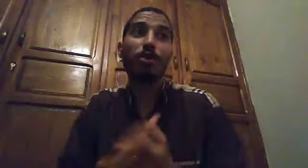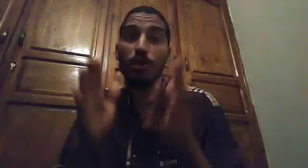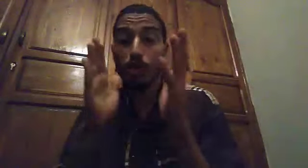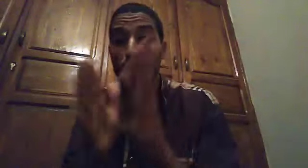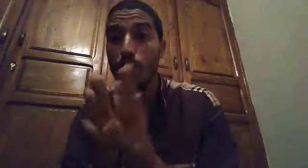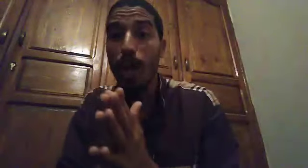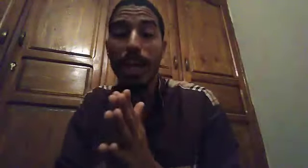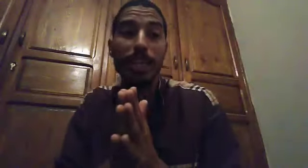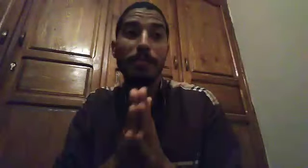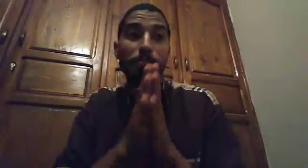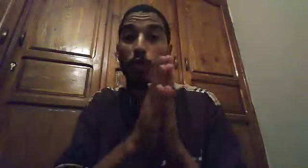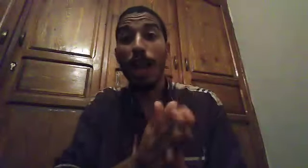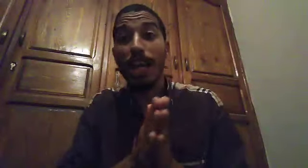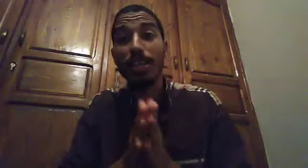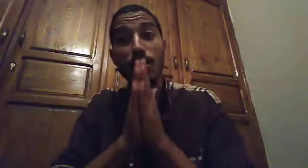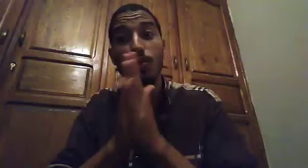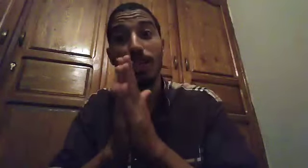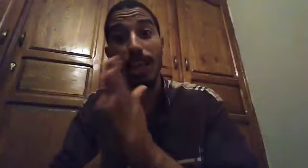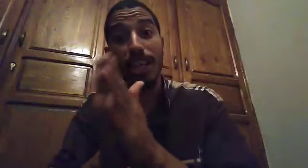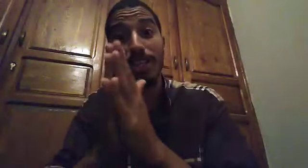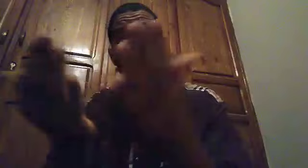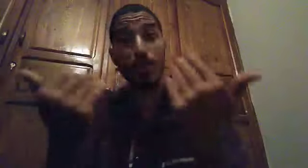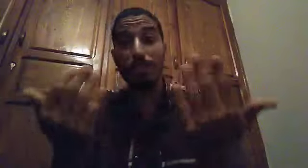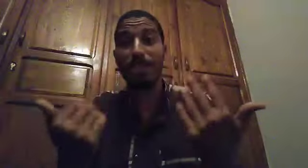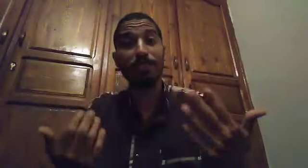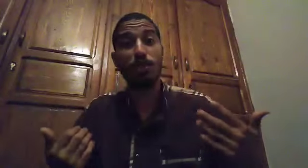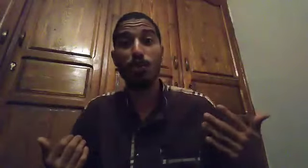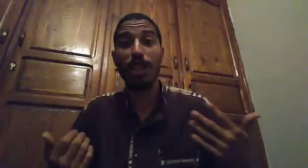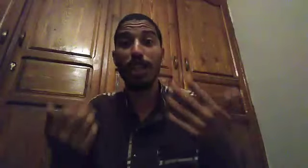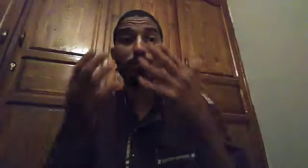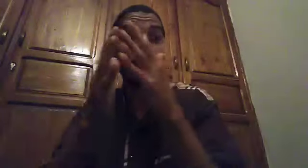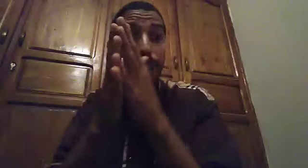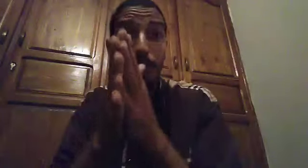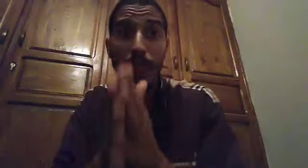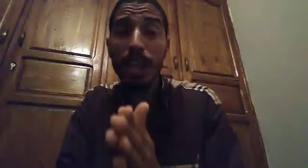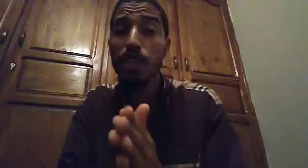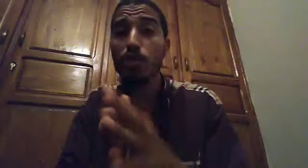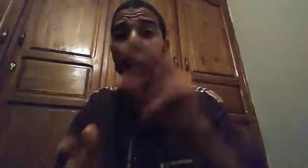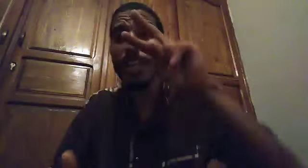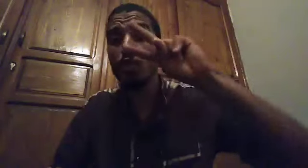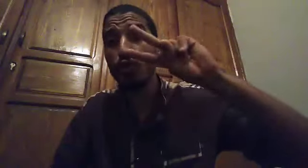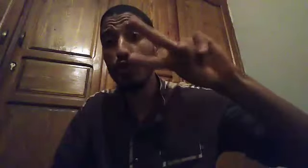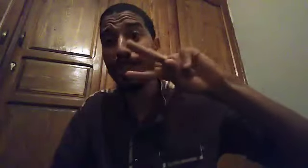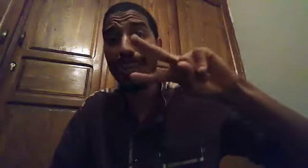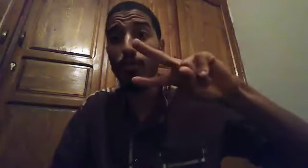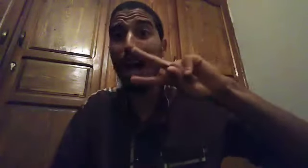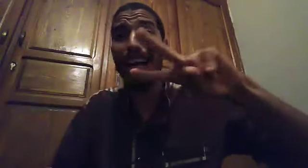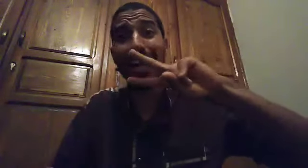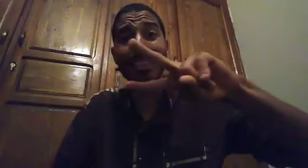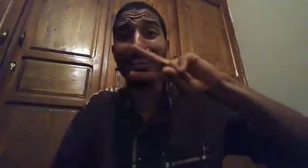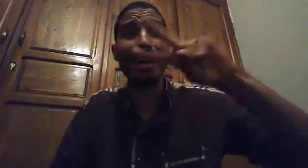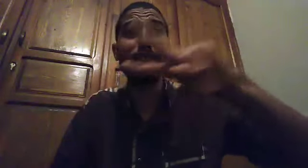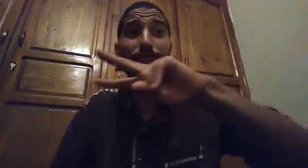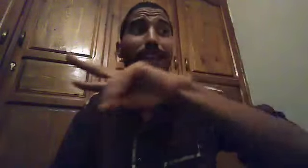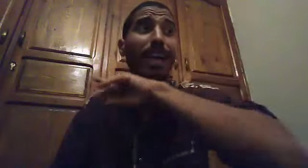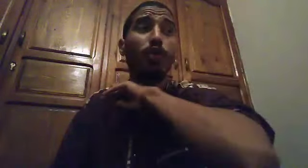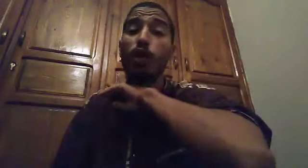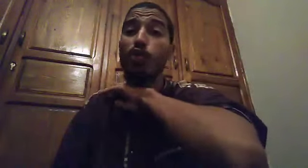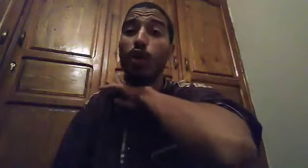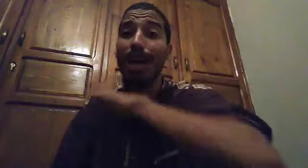خصنا نكونوا محايدين. ولكن الشوط الثاني اجي نهضروا على ميسي في الشوط الثاني، الشوط الثاني جوج فرصتين محققتين لهدفين كانوا غيكونوا